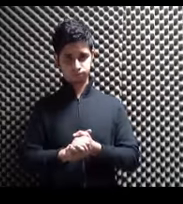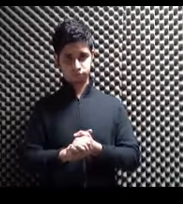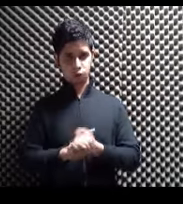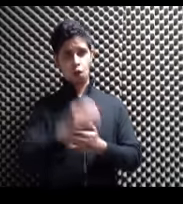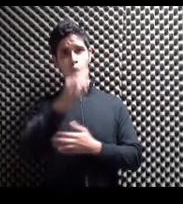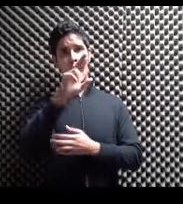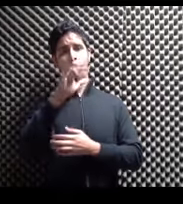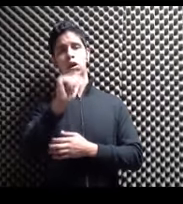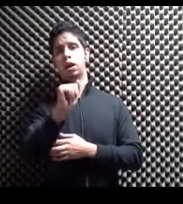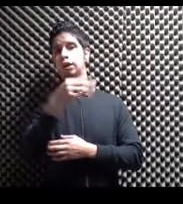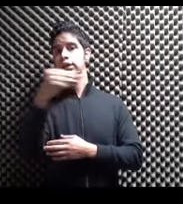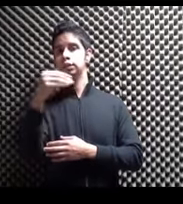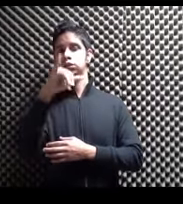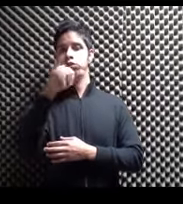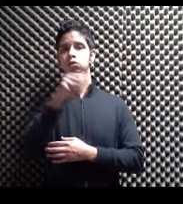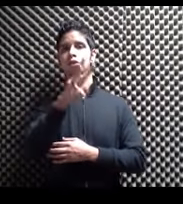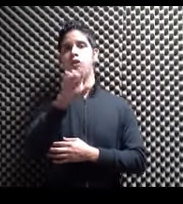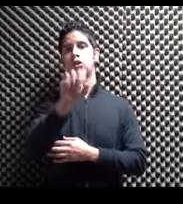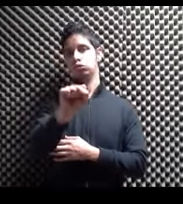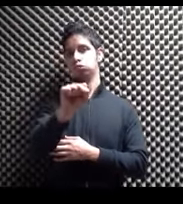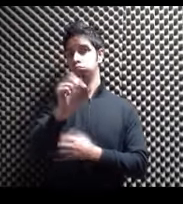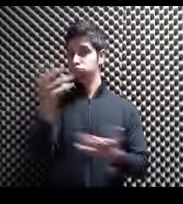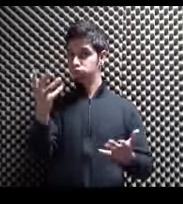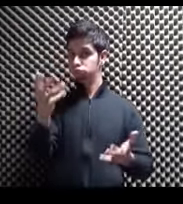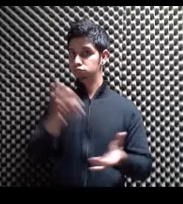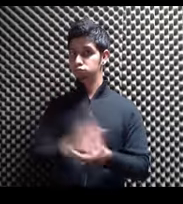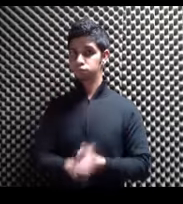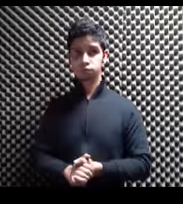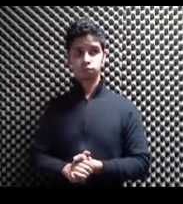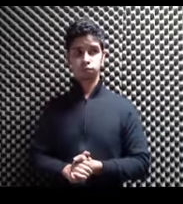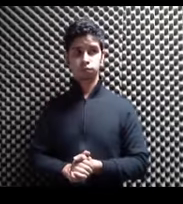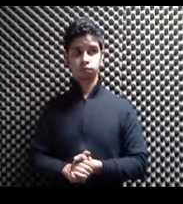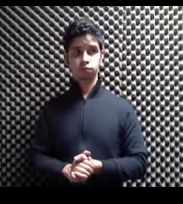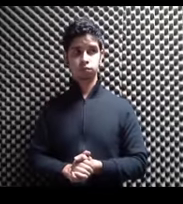Ajá. ¿Joss o Tus?